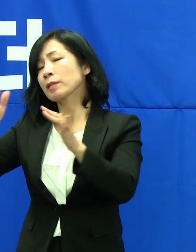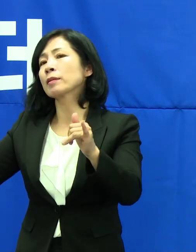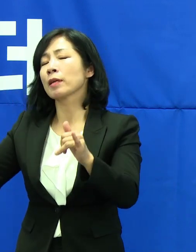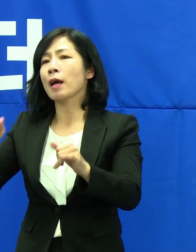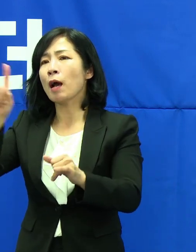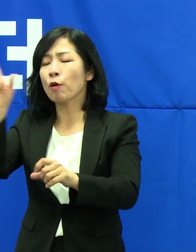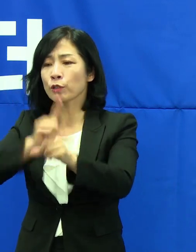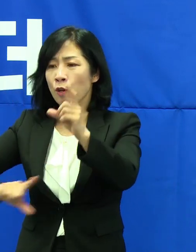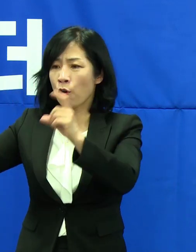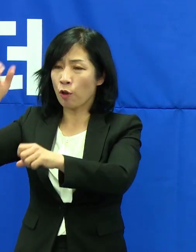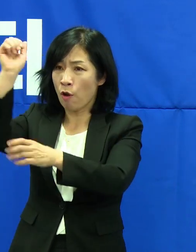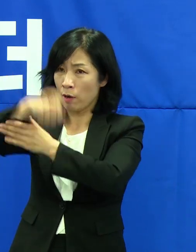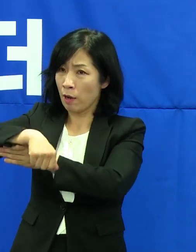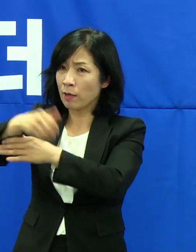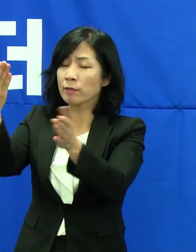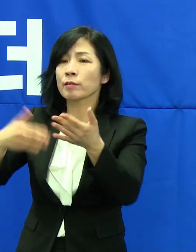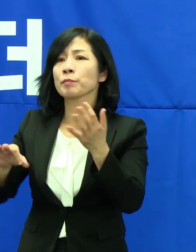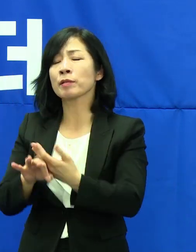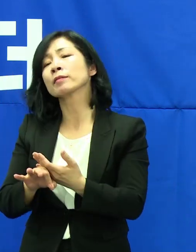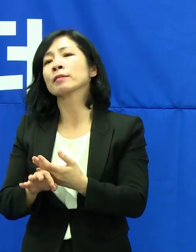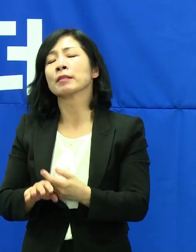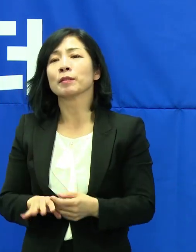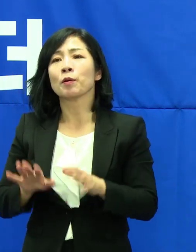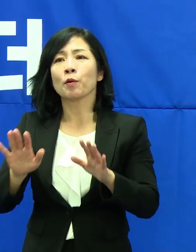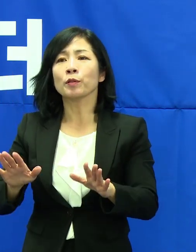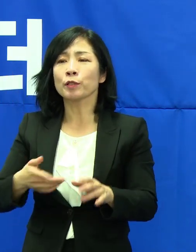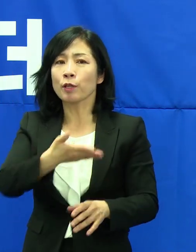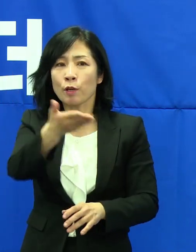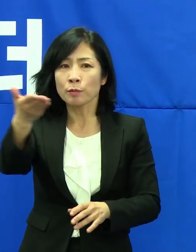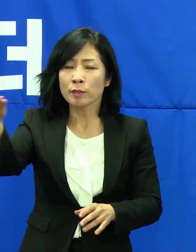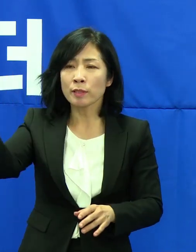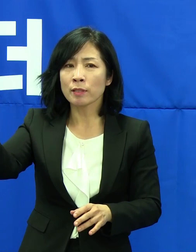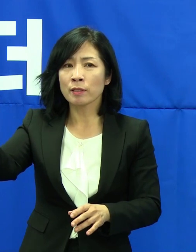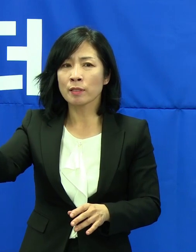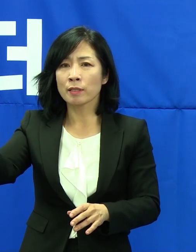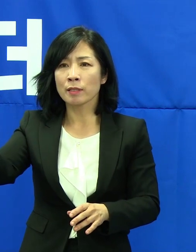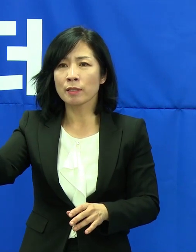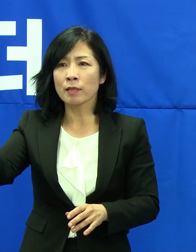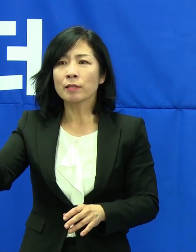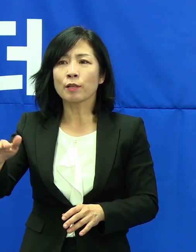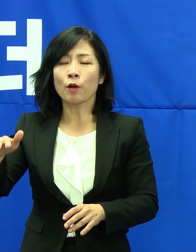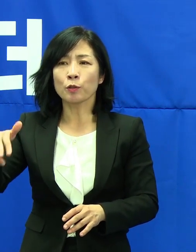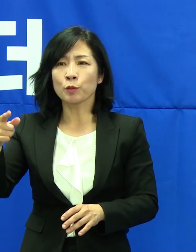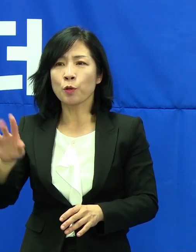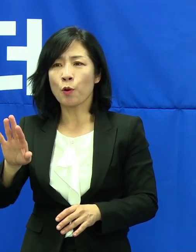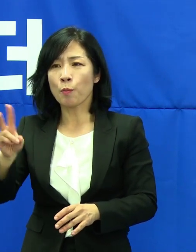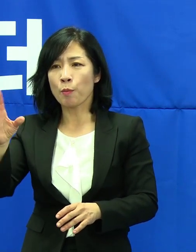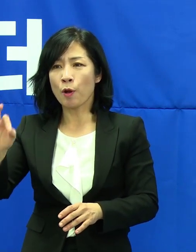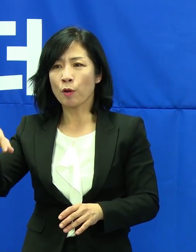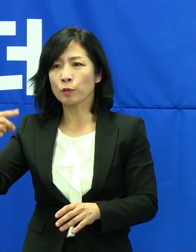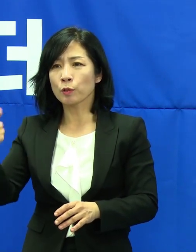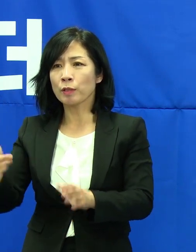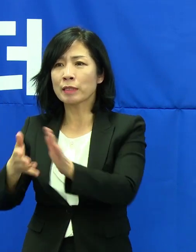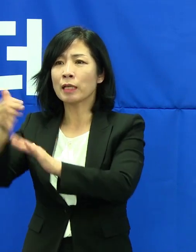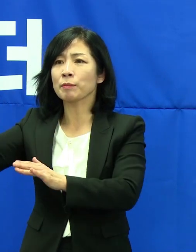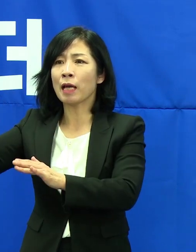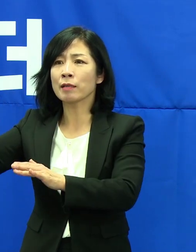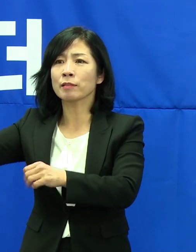번 더 허락해 주시면, 오늘 여러분들 보신 것처럼 존경하는 우리 조명도 선배님께서 제 손을